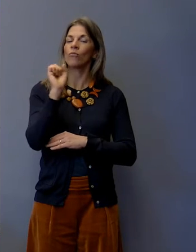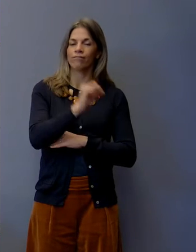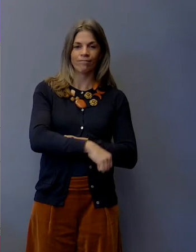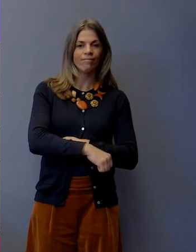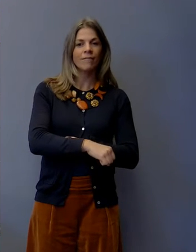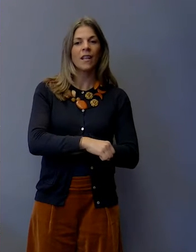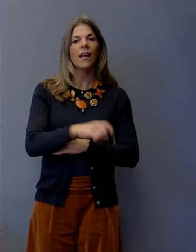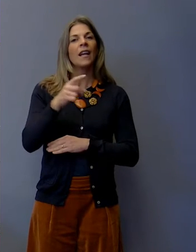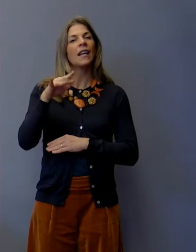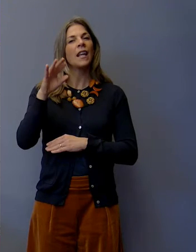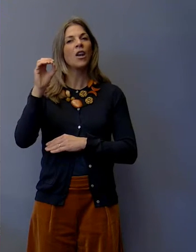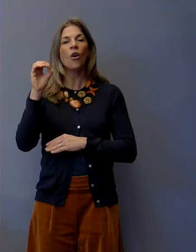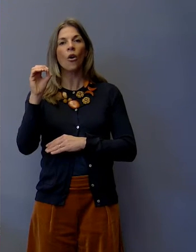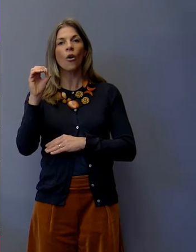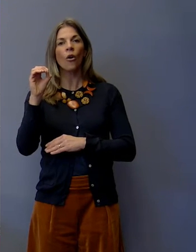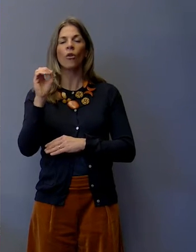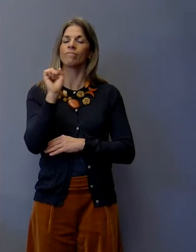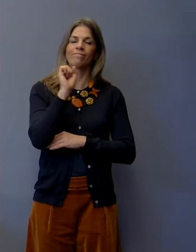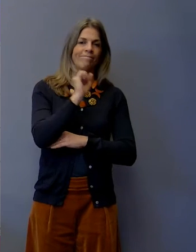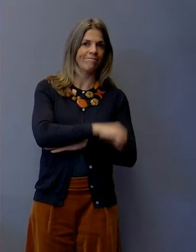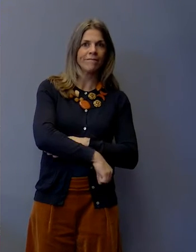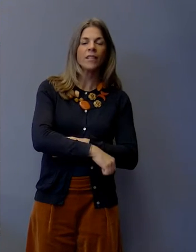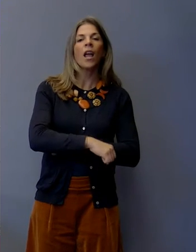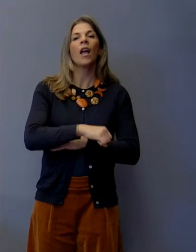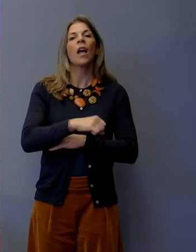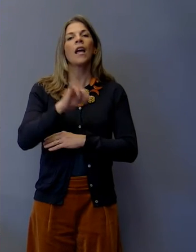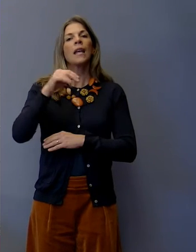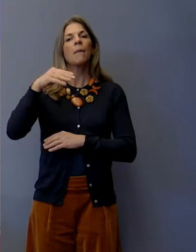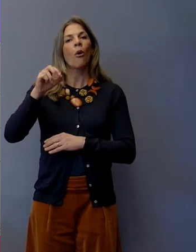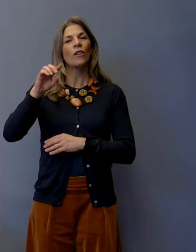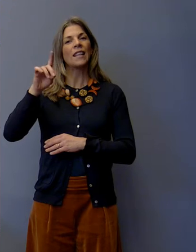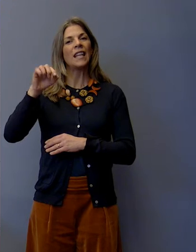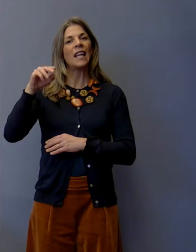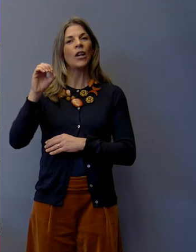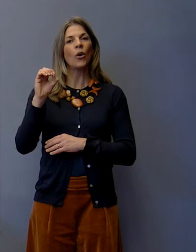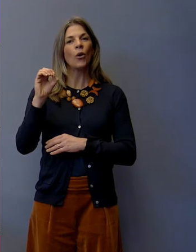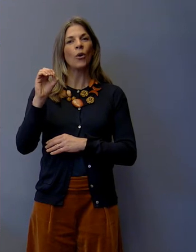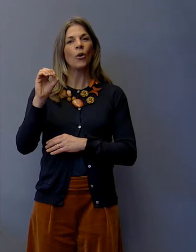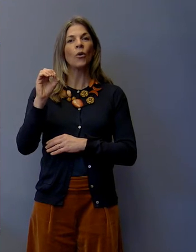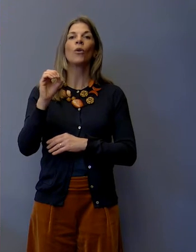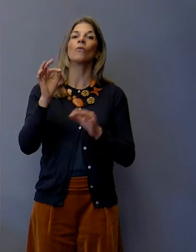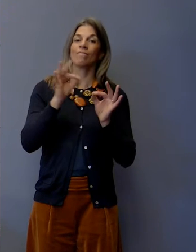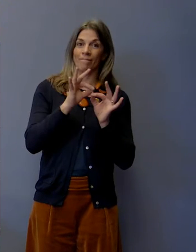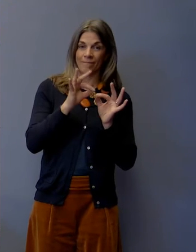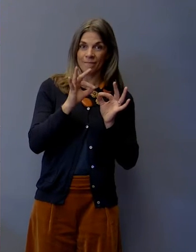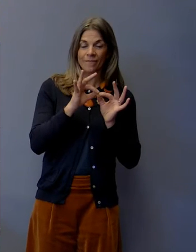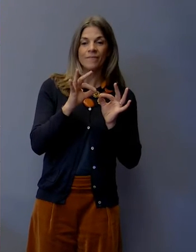consigliere grillo contrario consigliere immordino favorevole